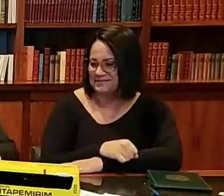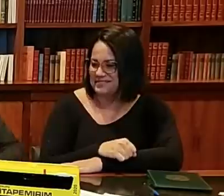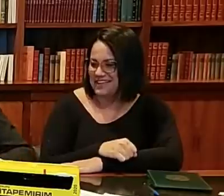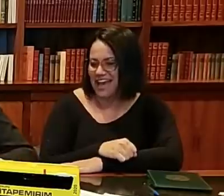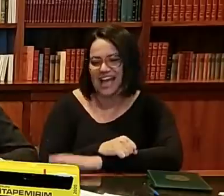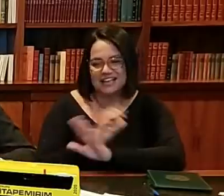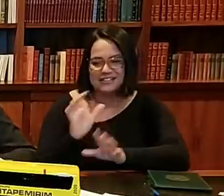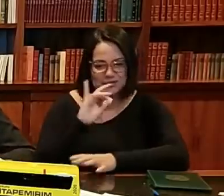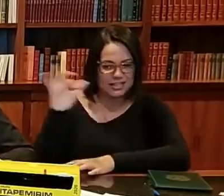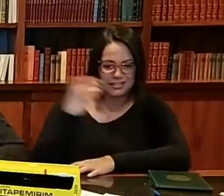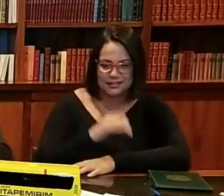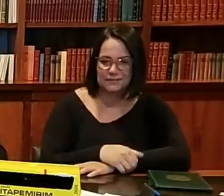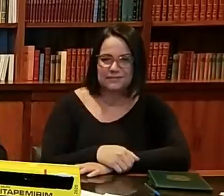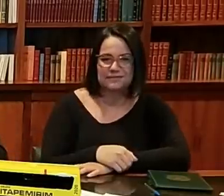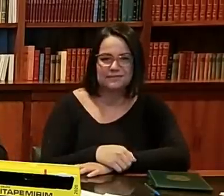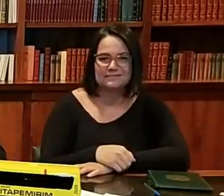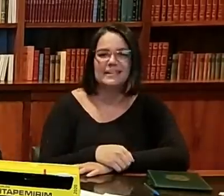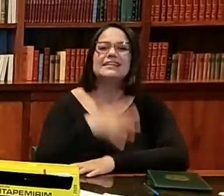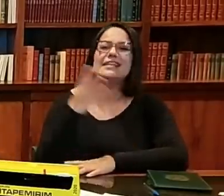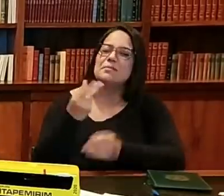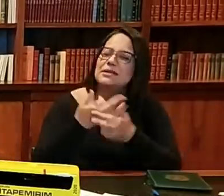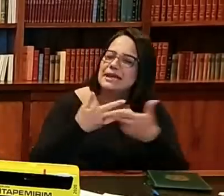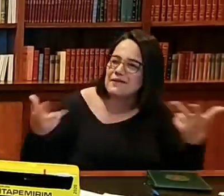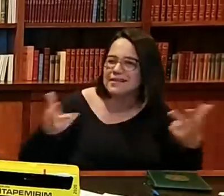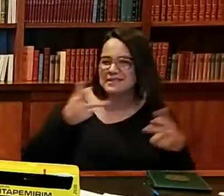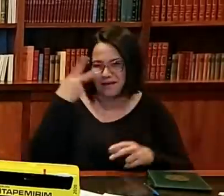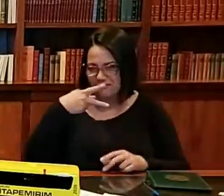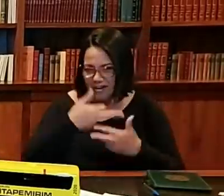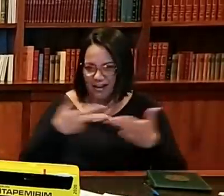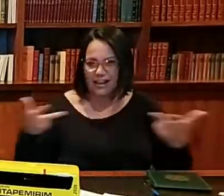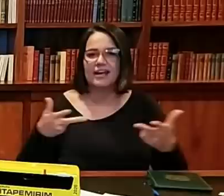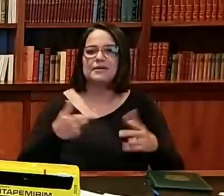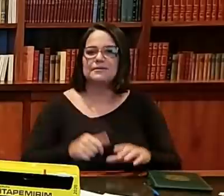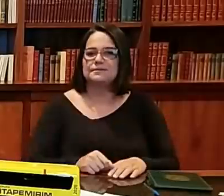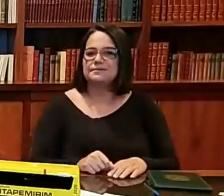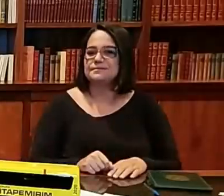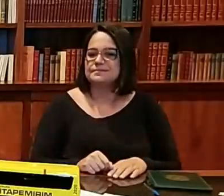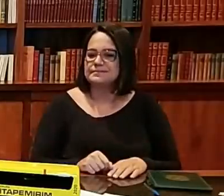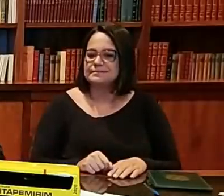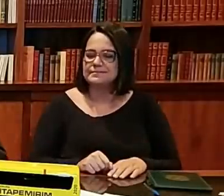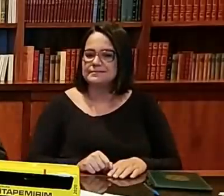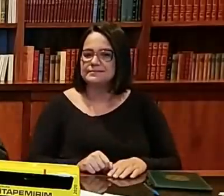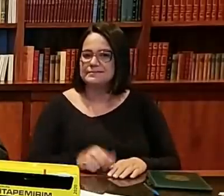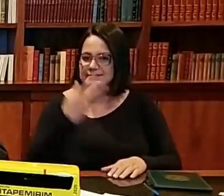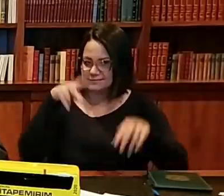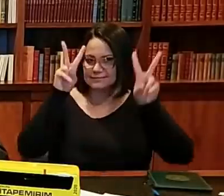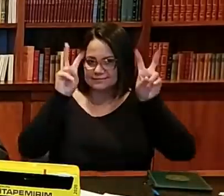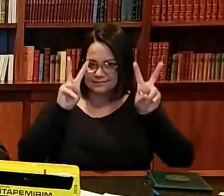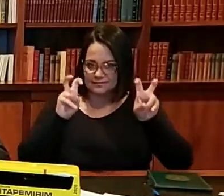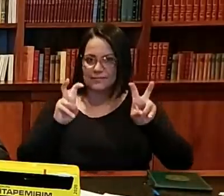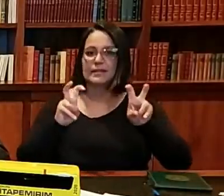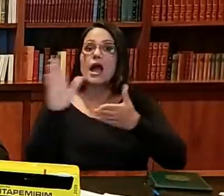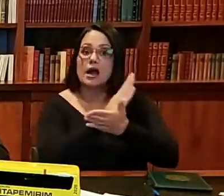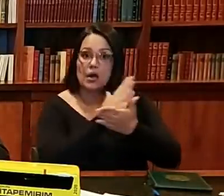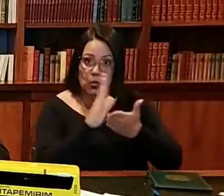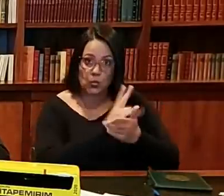Aí, você é duro, hein? Tenho muita coisa a falar, mas até sobre a BR do Mar, seria bom te falar sobre isso aí. Alguns